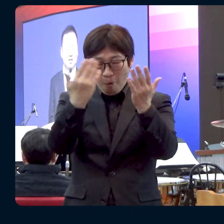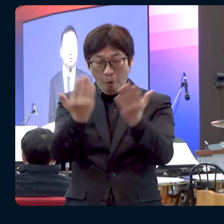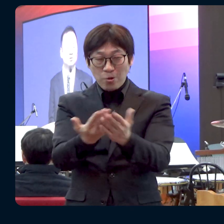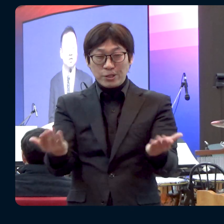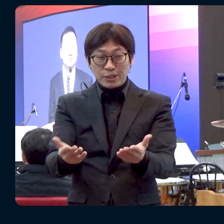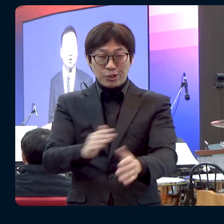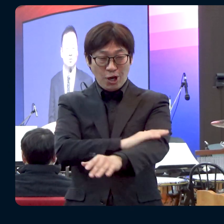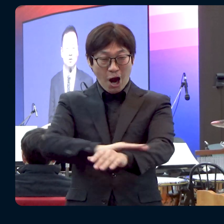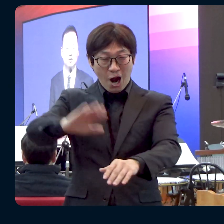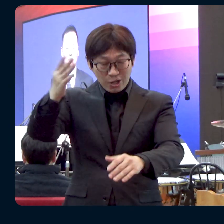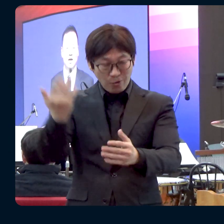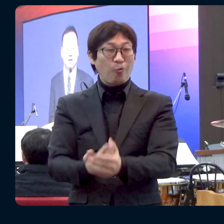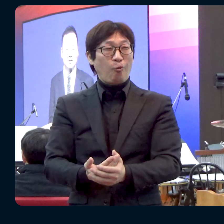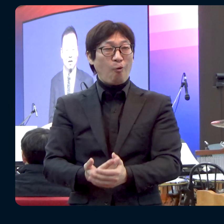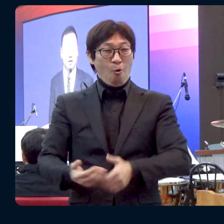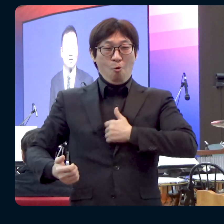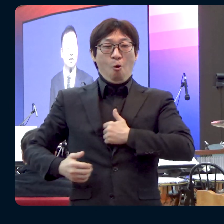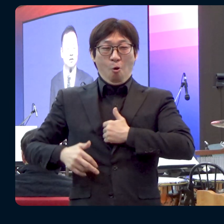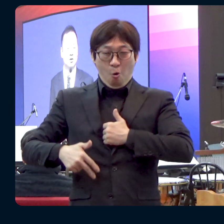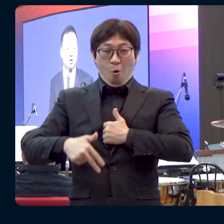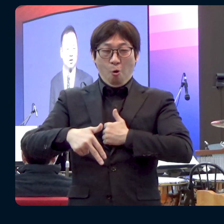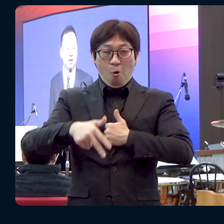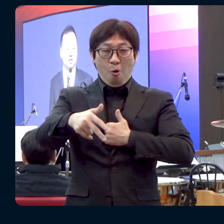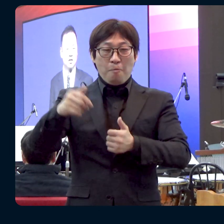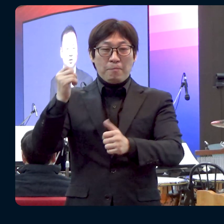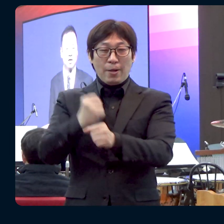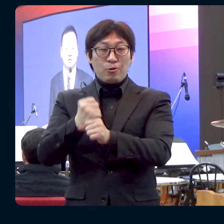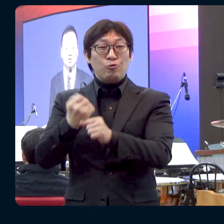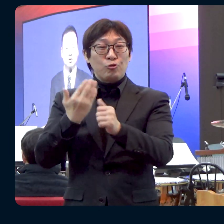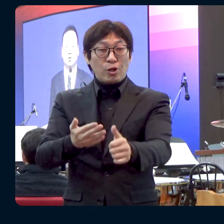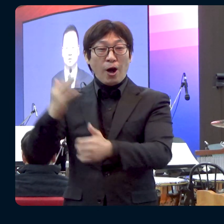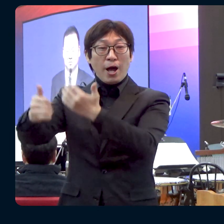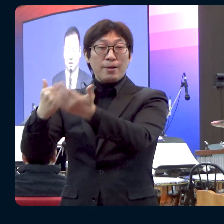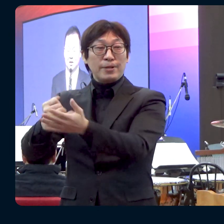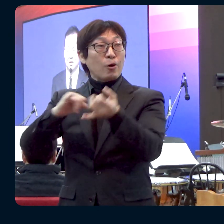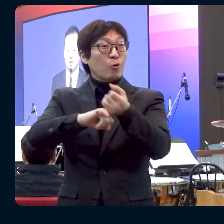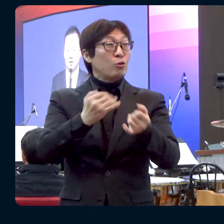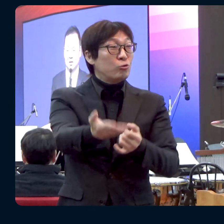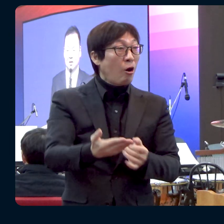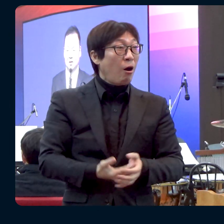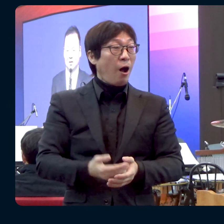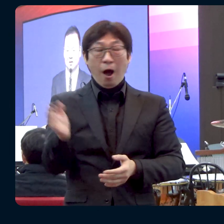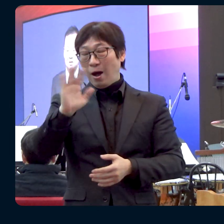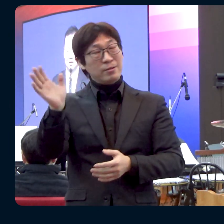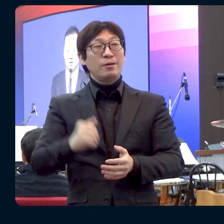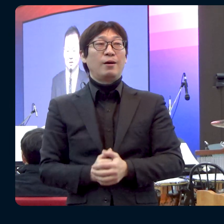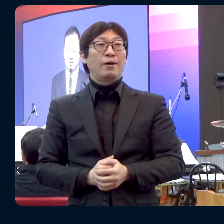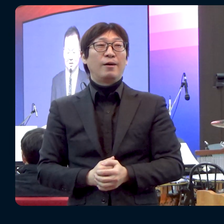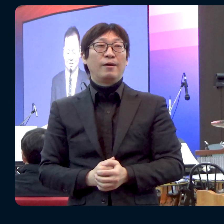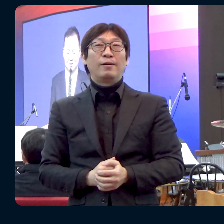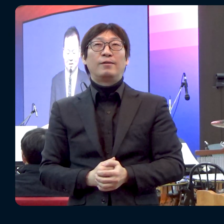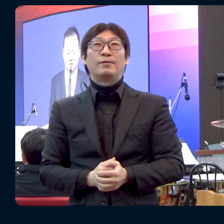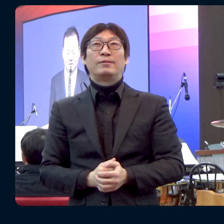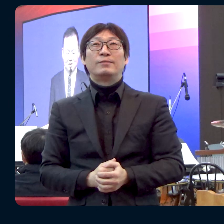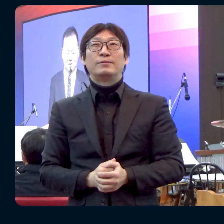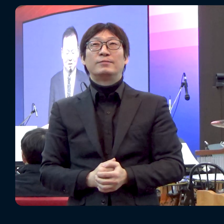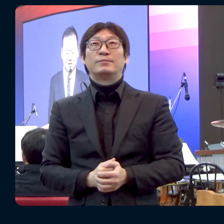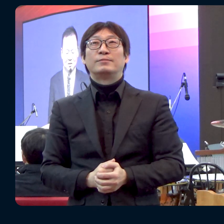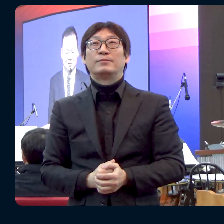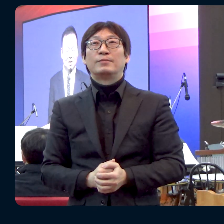하시고 마음껏 자존심 세우면서 당당하게 이 길을 걸어가게 하시겠다고 하신 적이 없습니다.